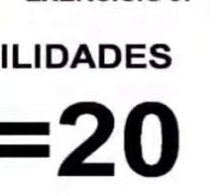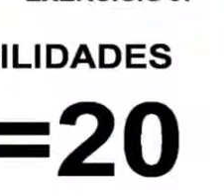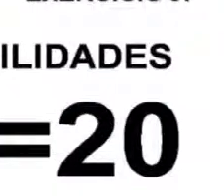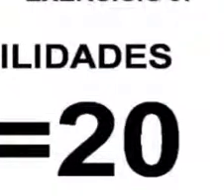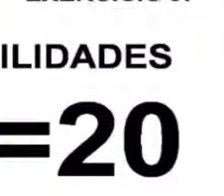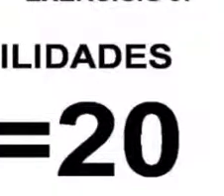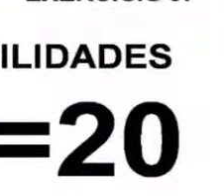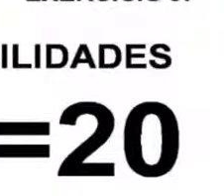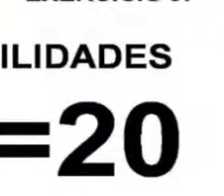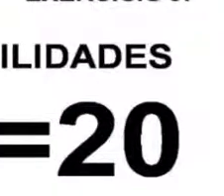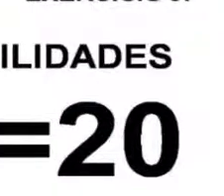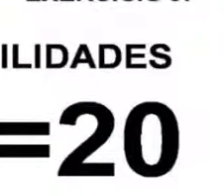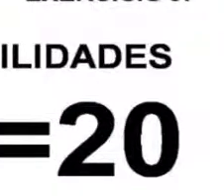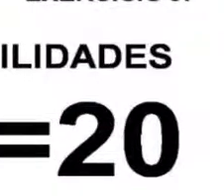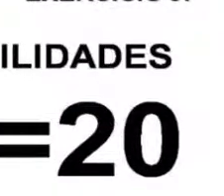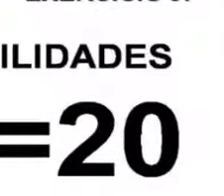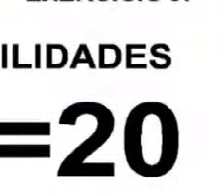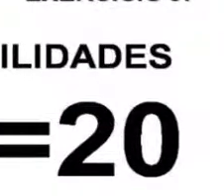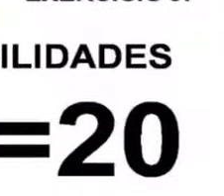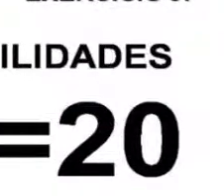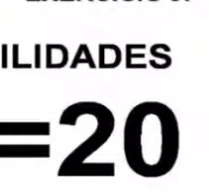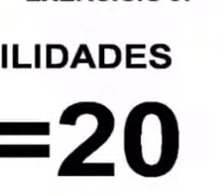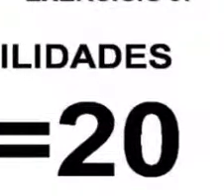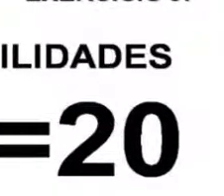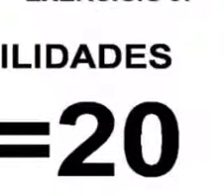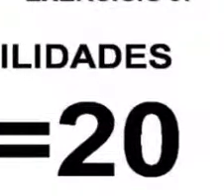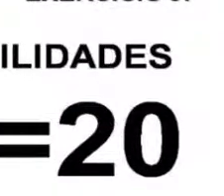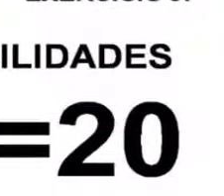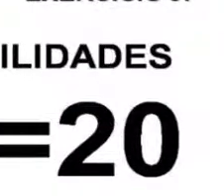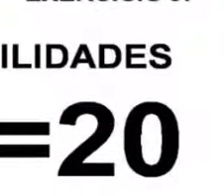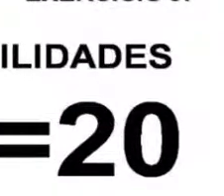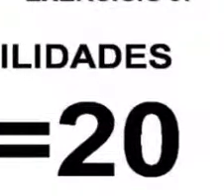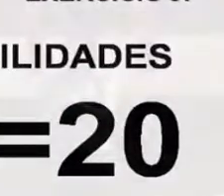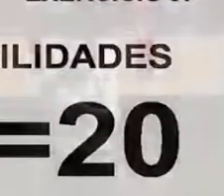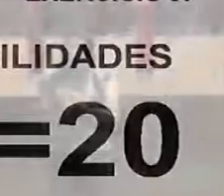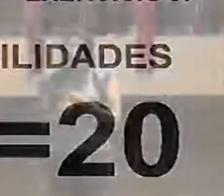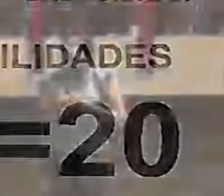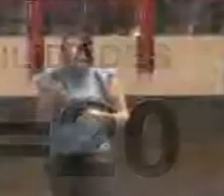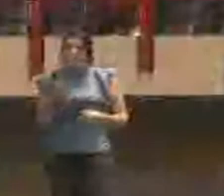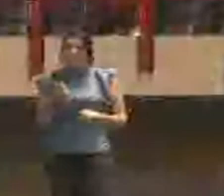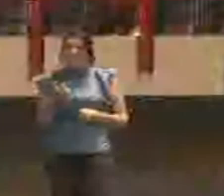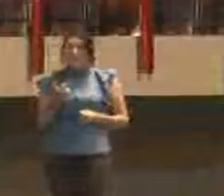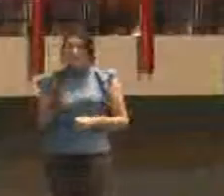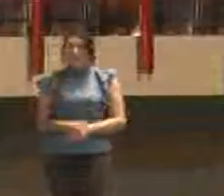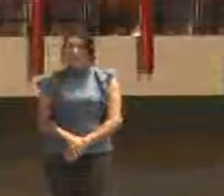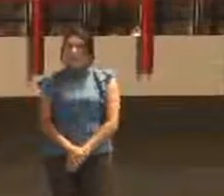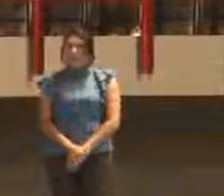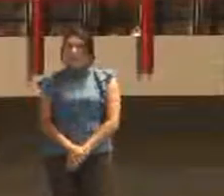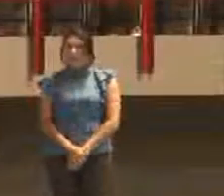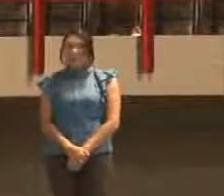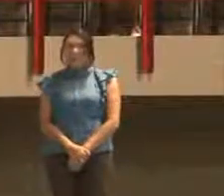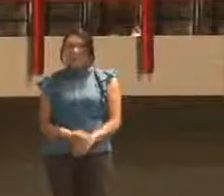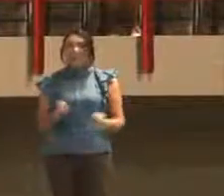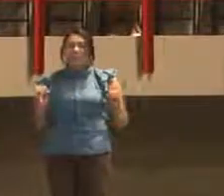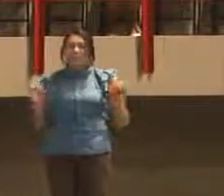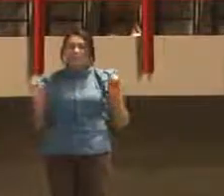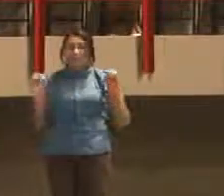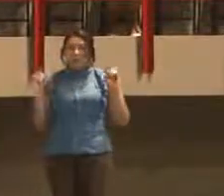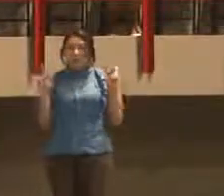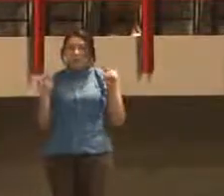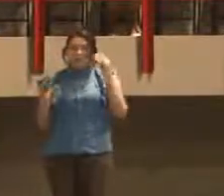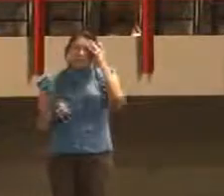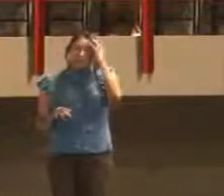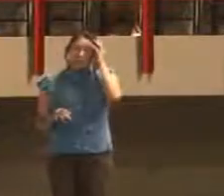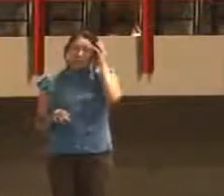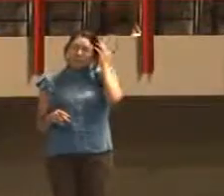e o preto que eu vou somar. Então vai dar quanto? 20. Beleza isso aí? Tudo